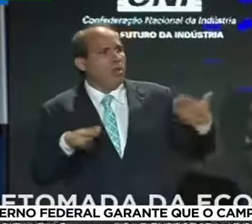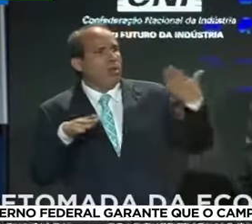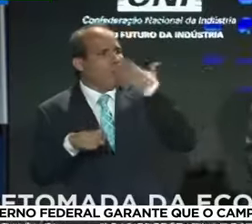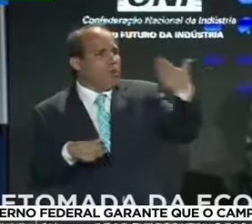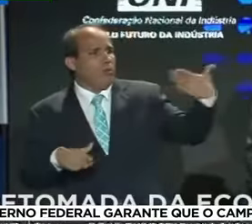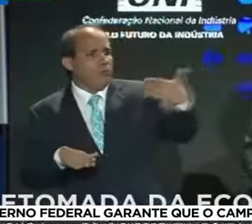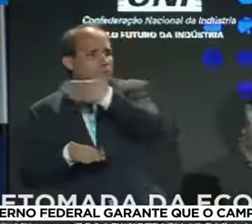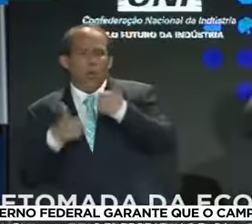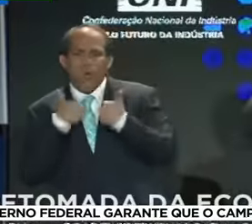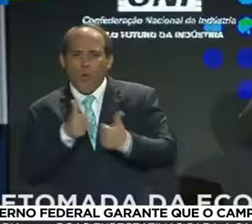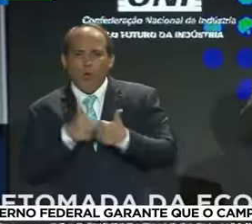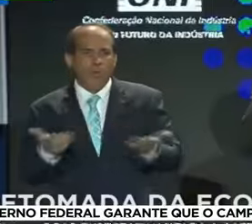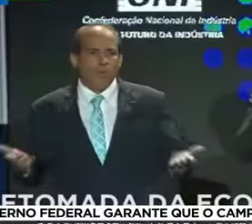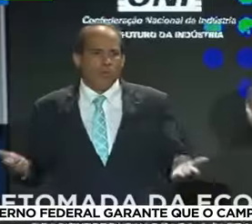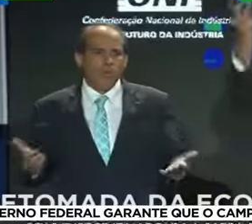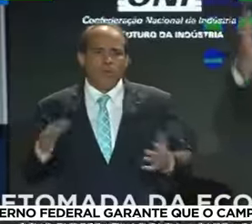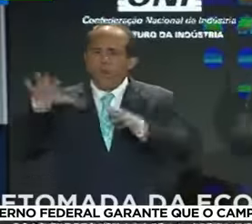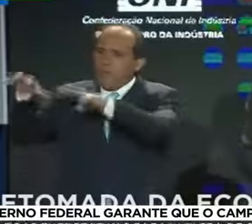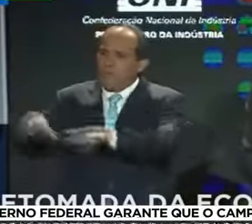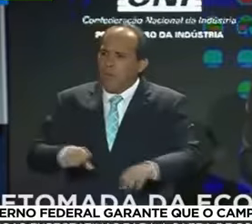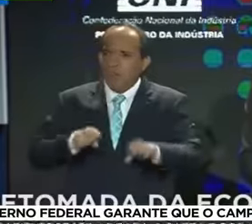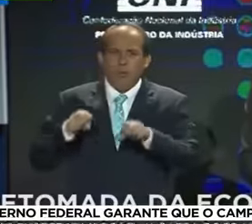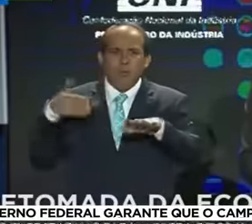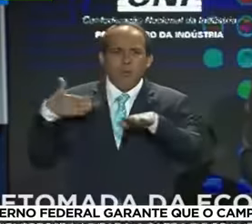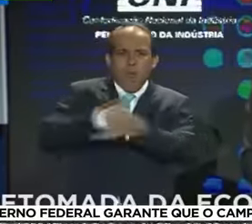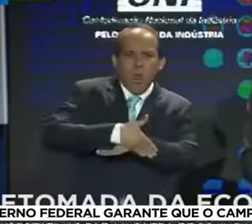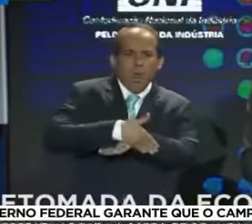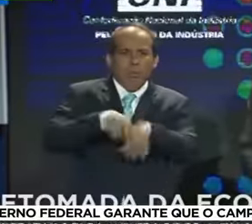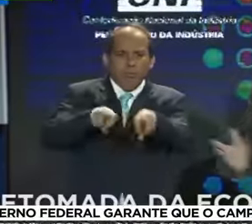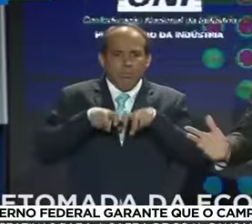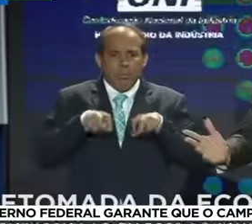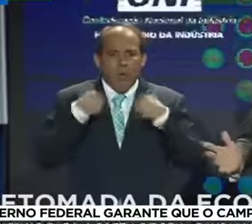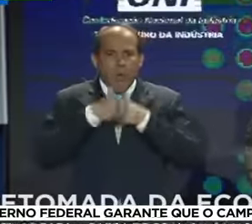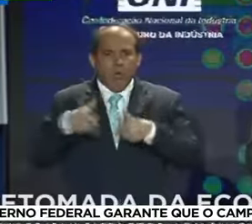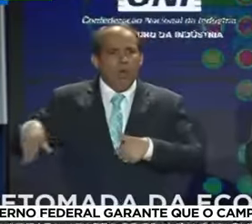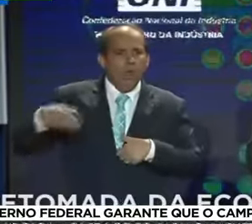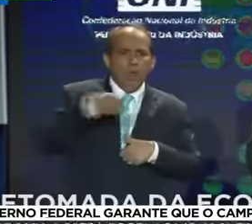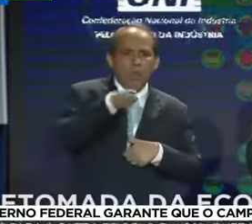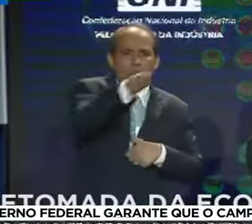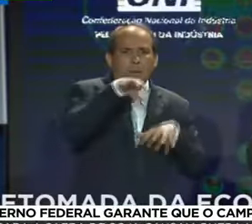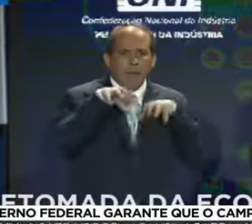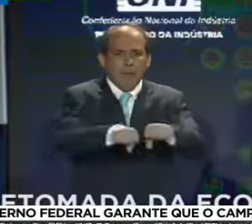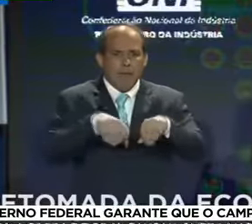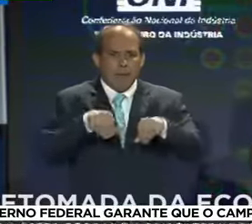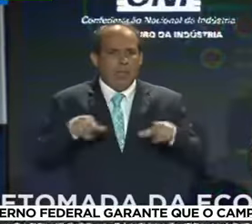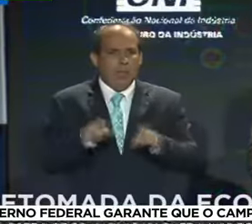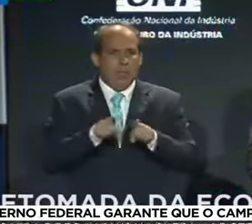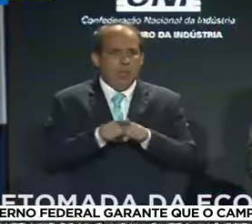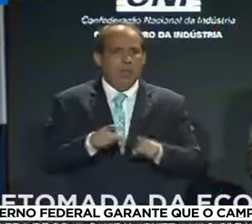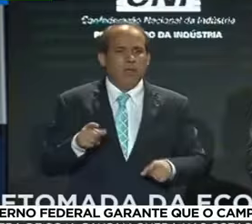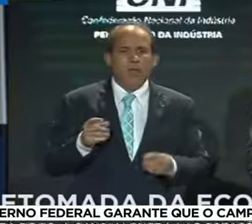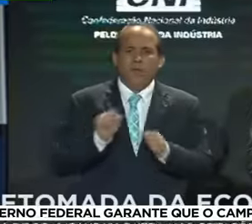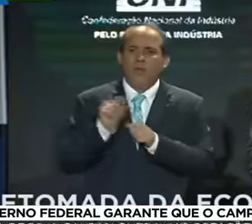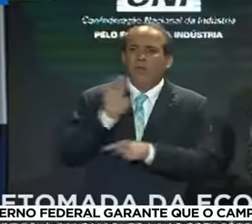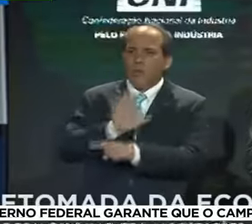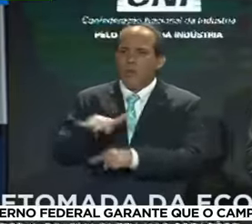frente, né, pegando o pessoal para invadir a propriedade de terceiros. O que mais fizemos para o campo? Arma de fogo.